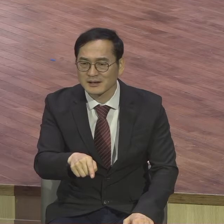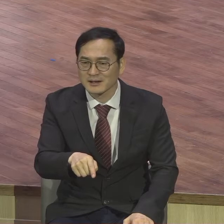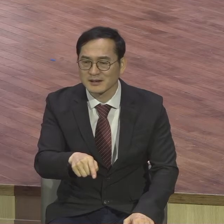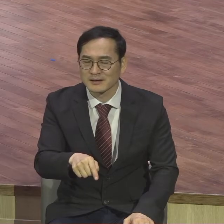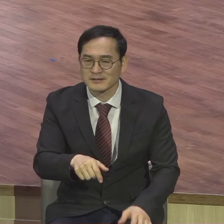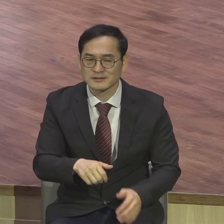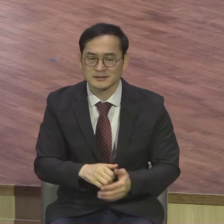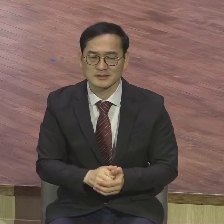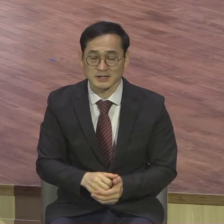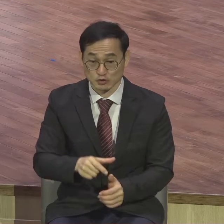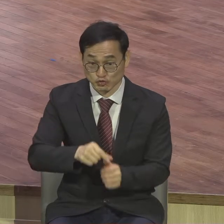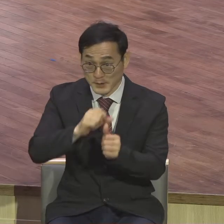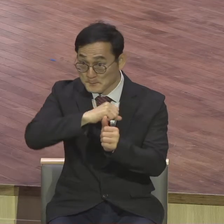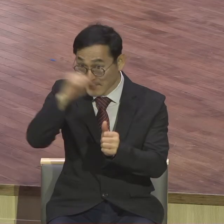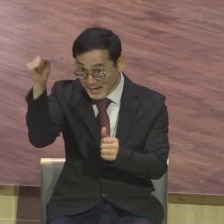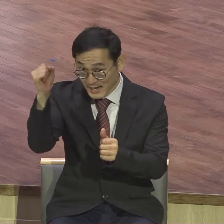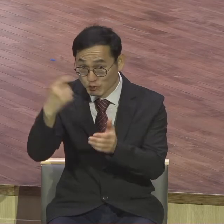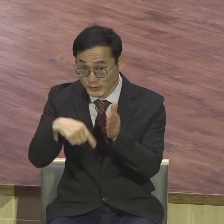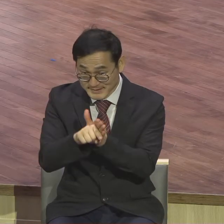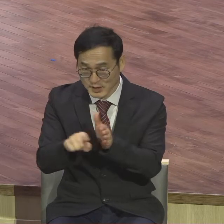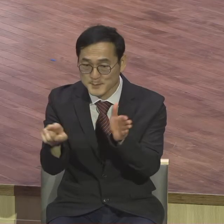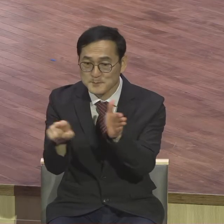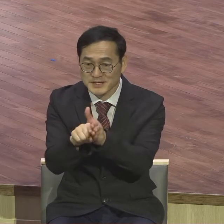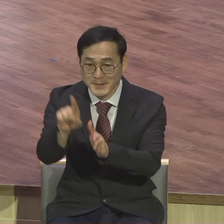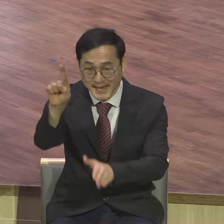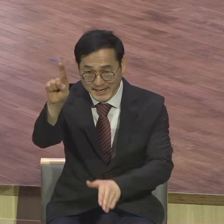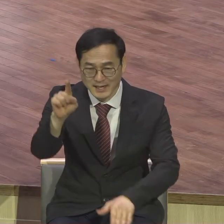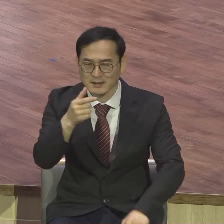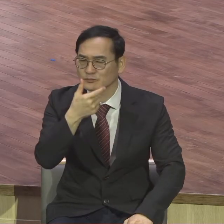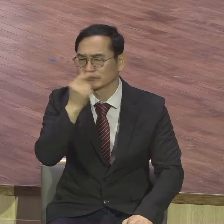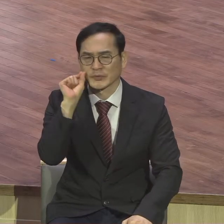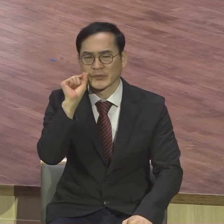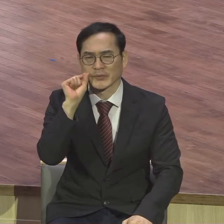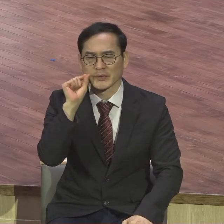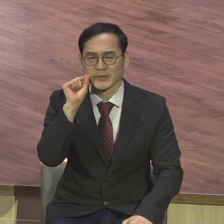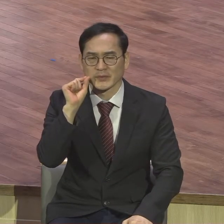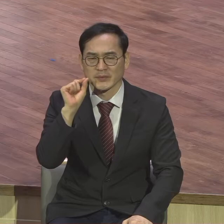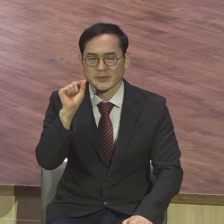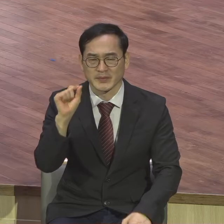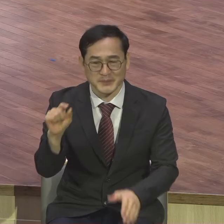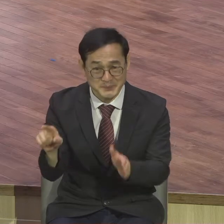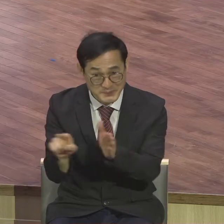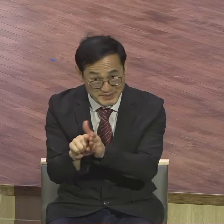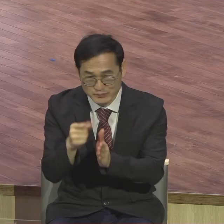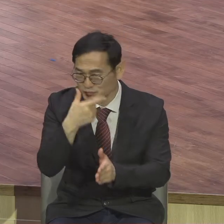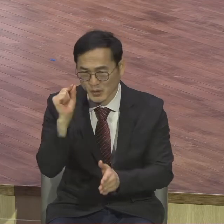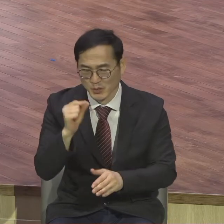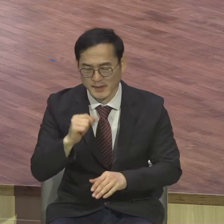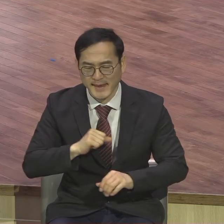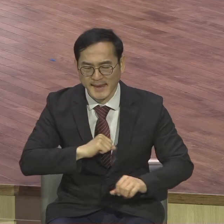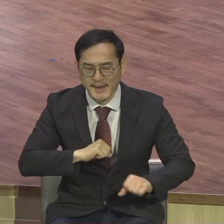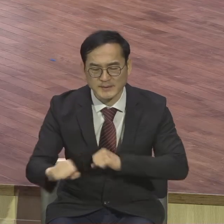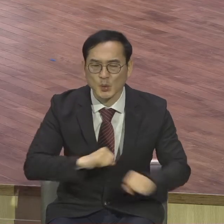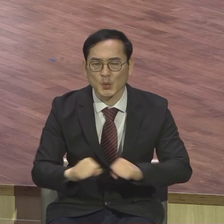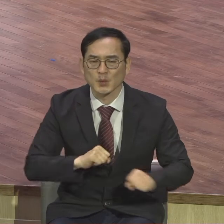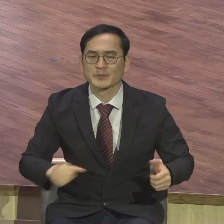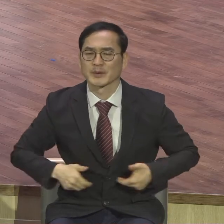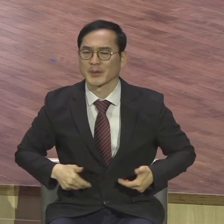하면 믿음 하나만으로 부족하다. 행함이 있어야 된다.